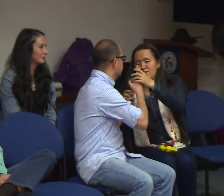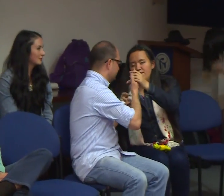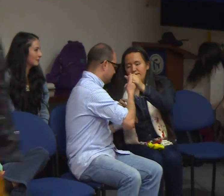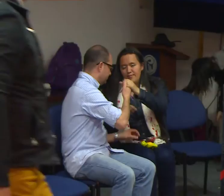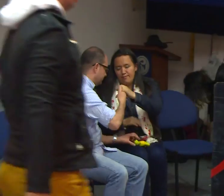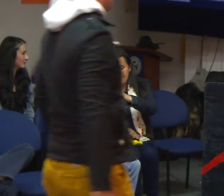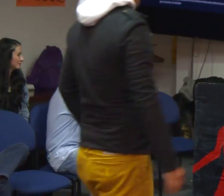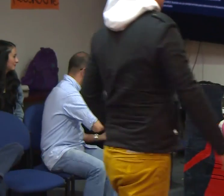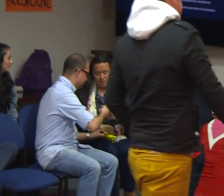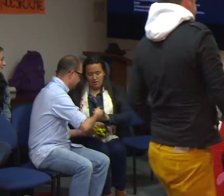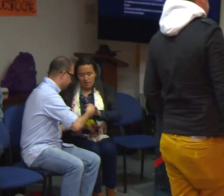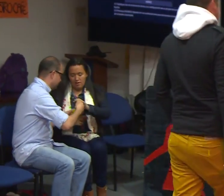escena.